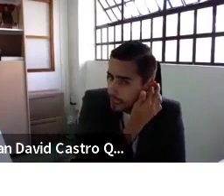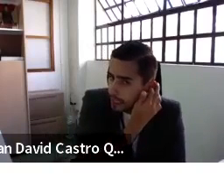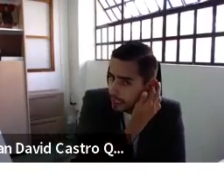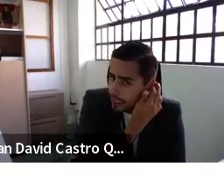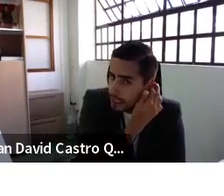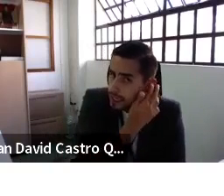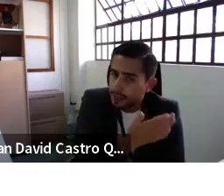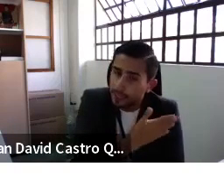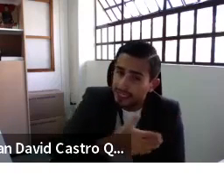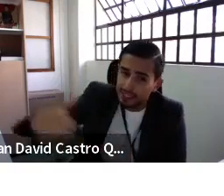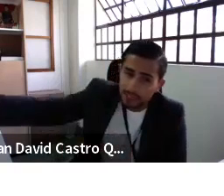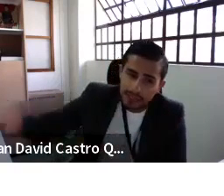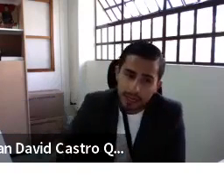de manera transversal.